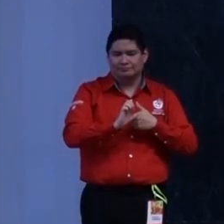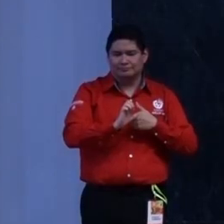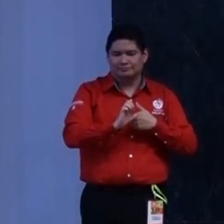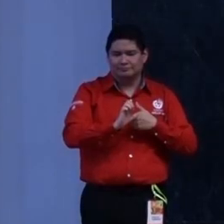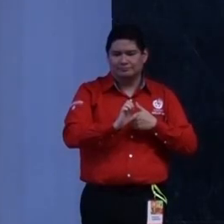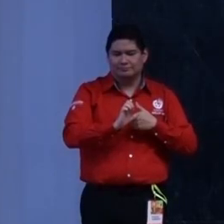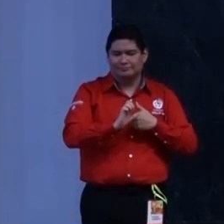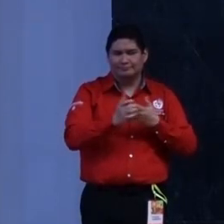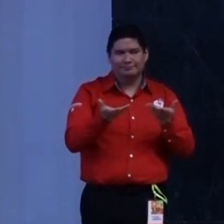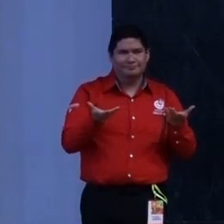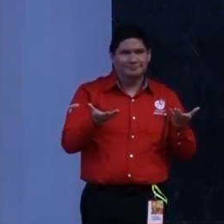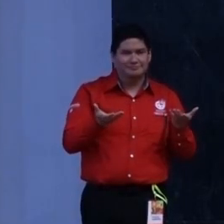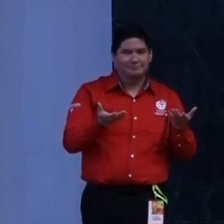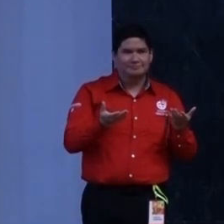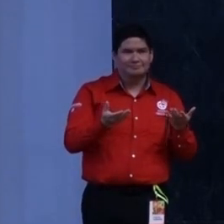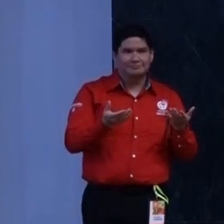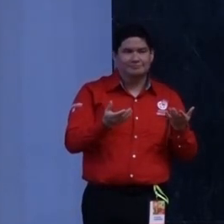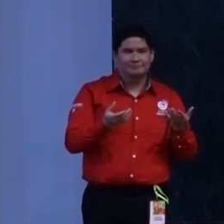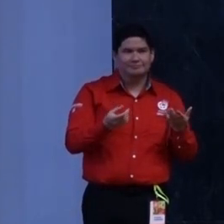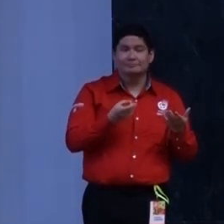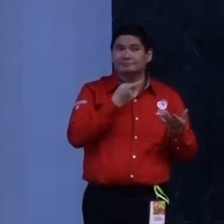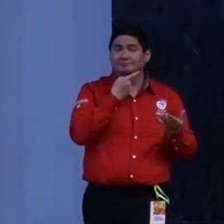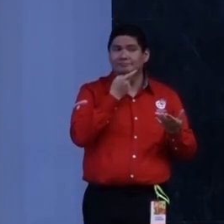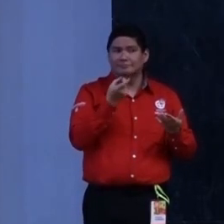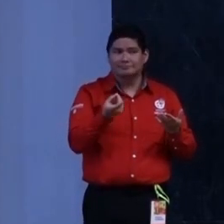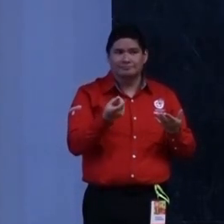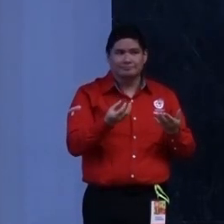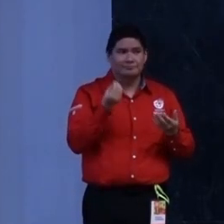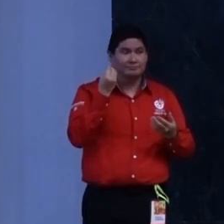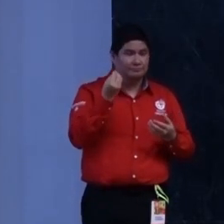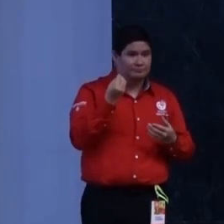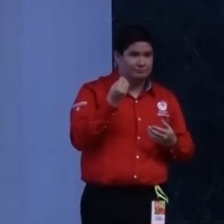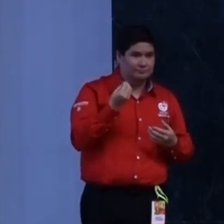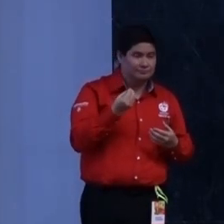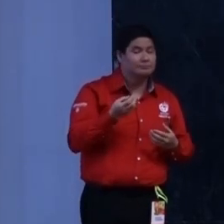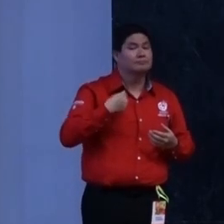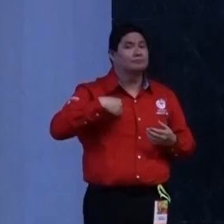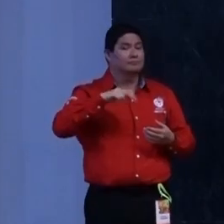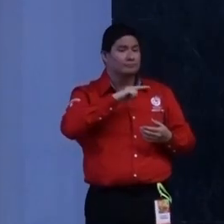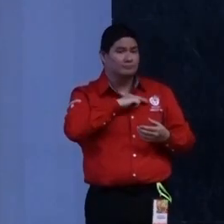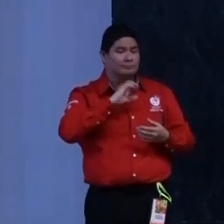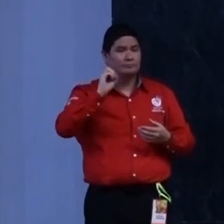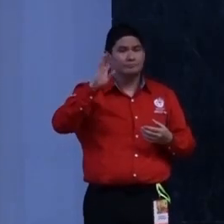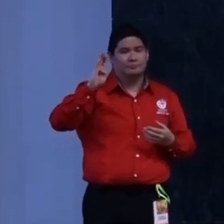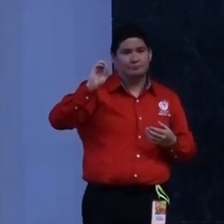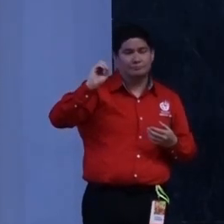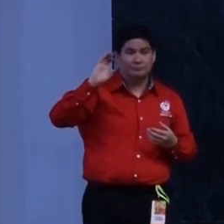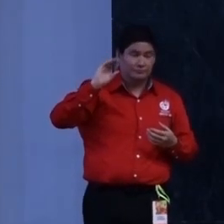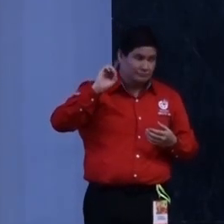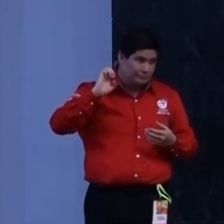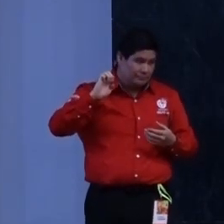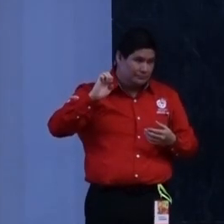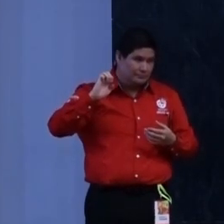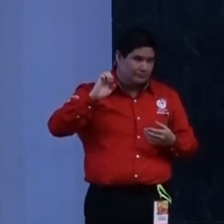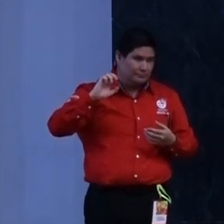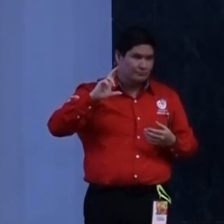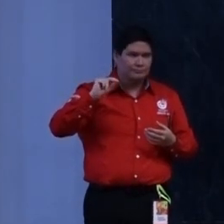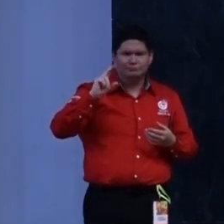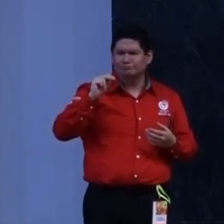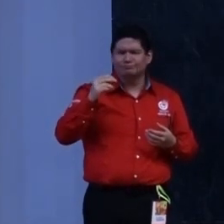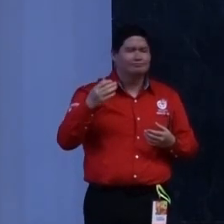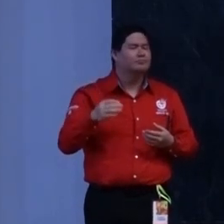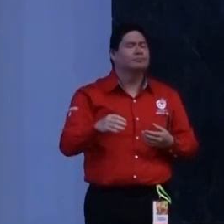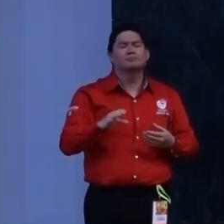y digamos que hay uno de nosotros que toque el oboe, pero ese que toque el oboe no lo toca